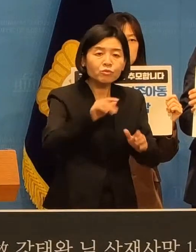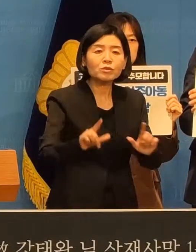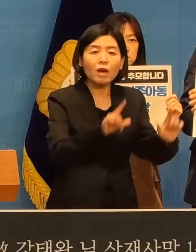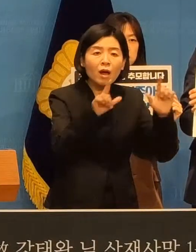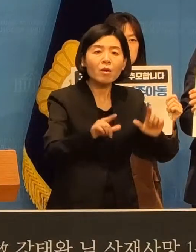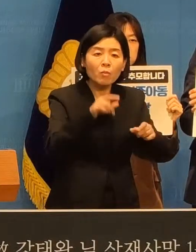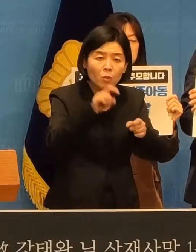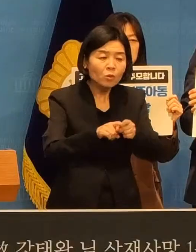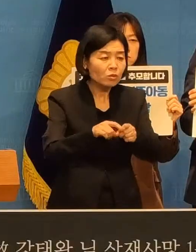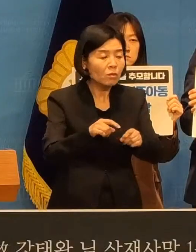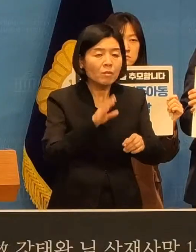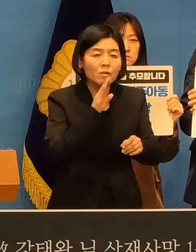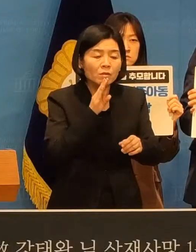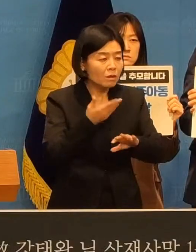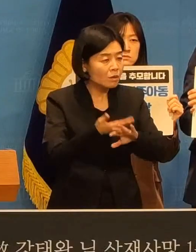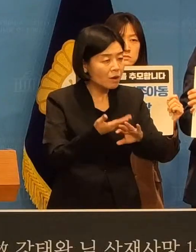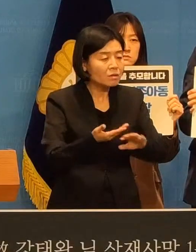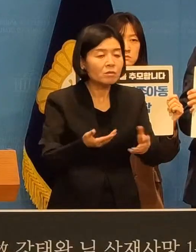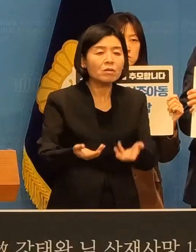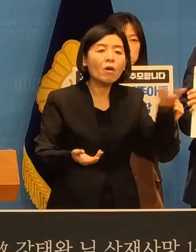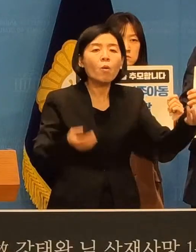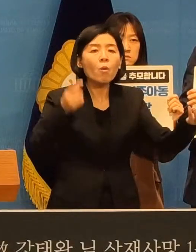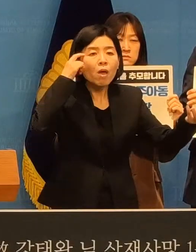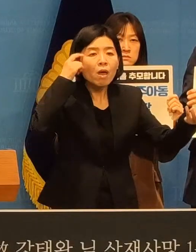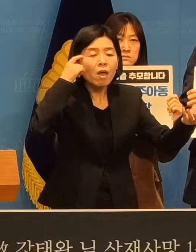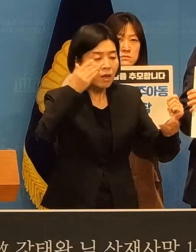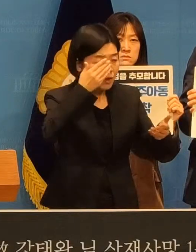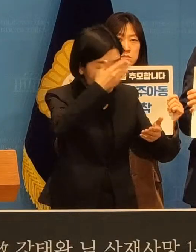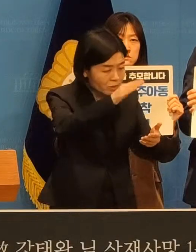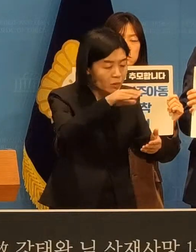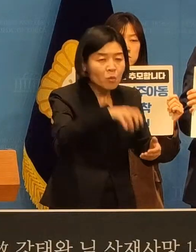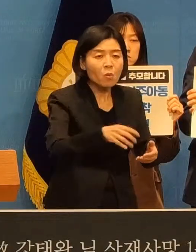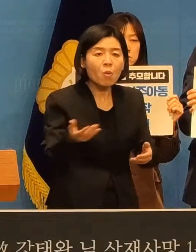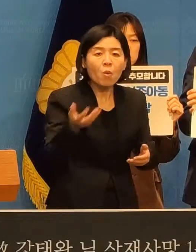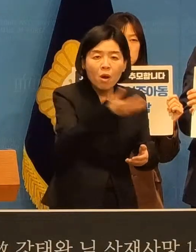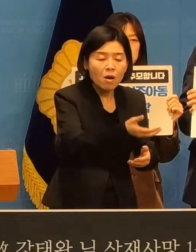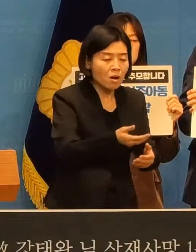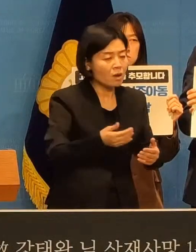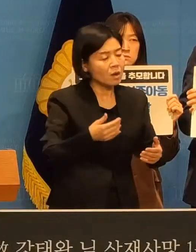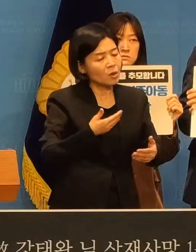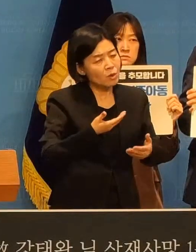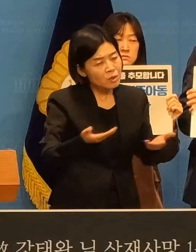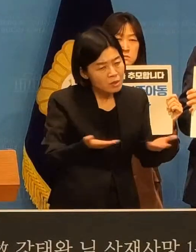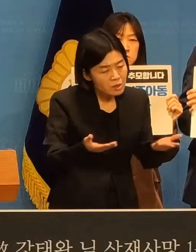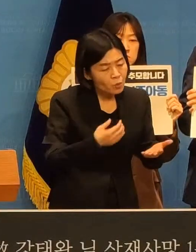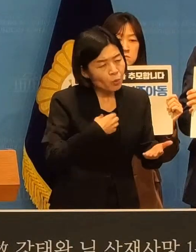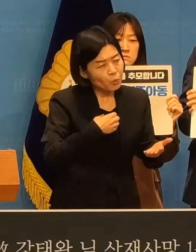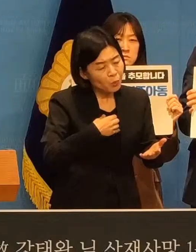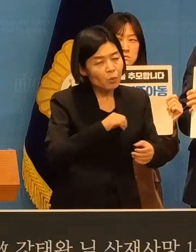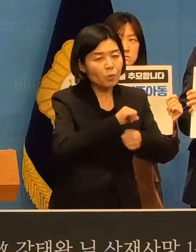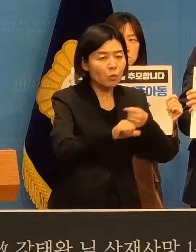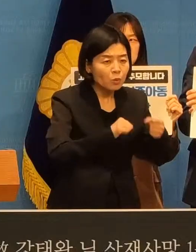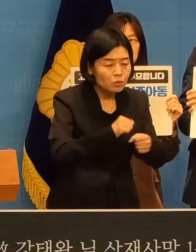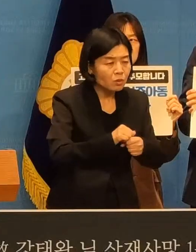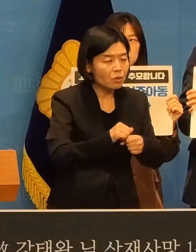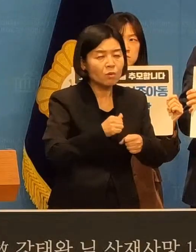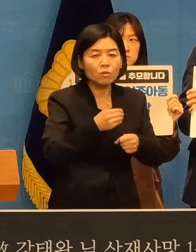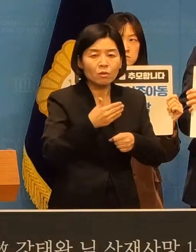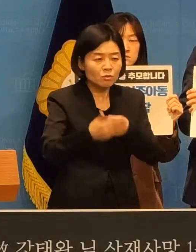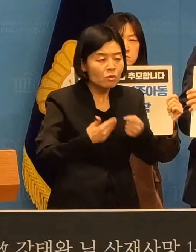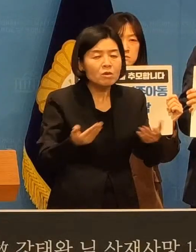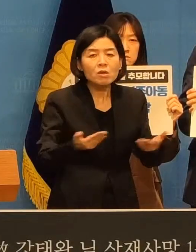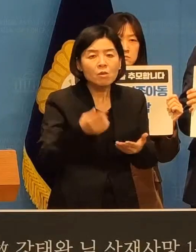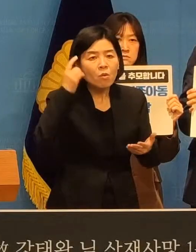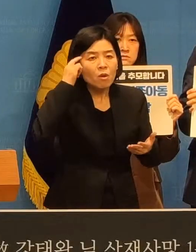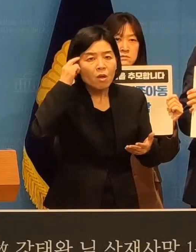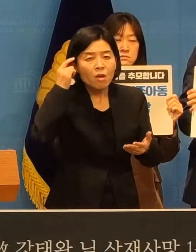떠나야 합니까? 왜 이들이 아는 사람 하나 없는 낯선 지역에서 위험한 일을 하며 5년을 9년을 살아야 합니까? 왜 이들의